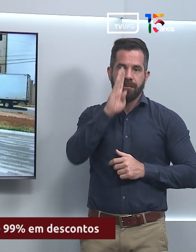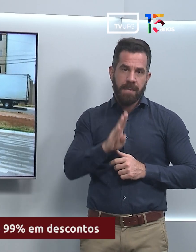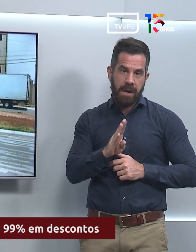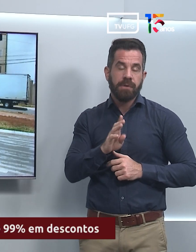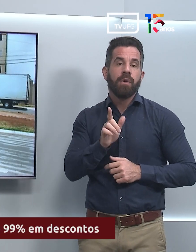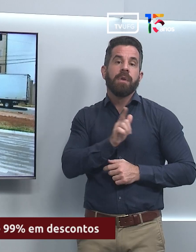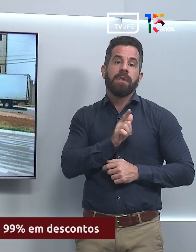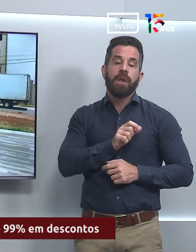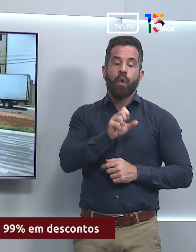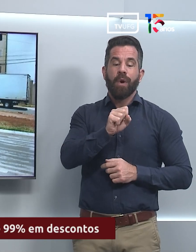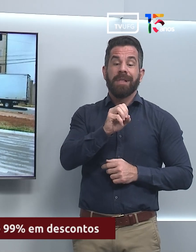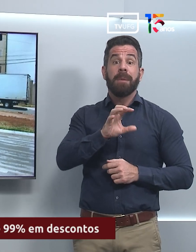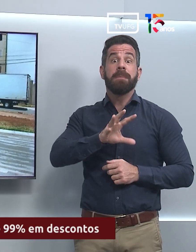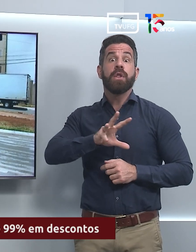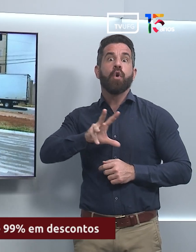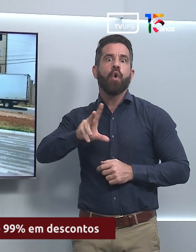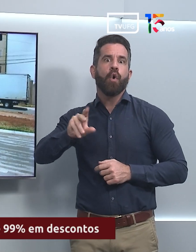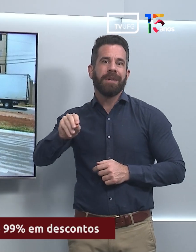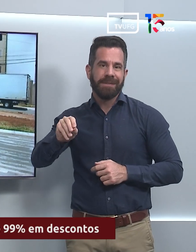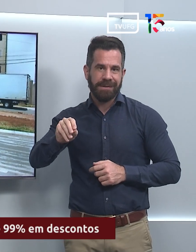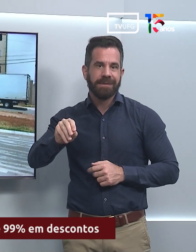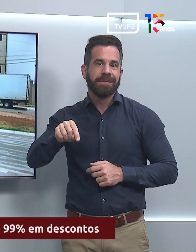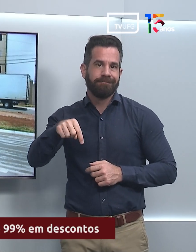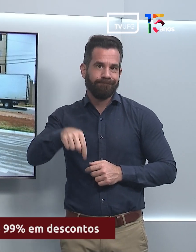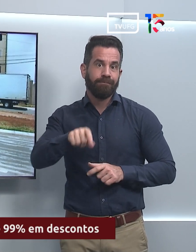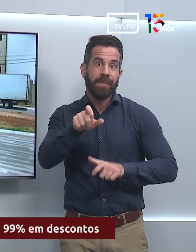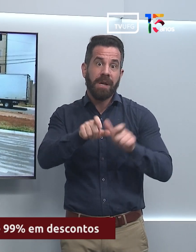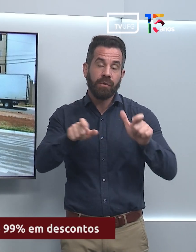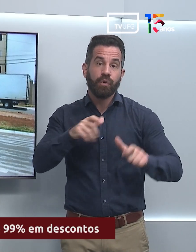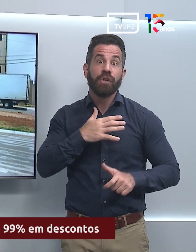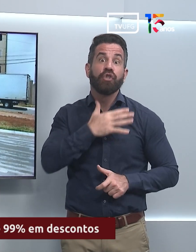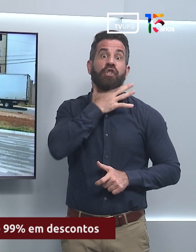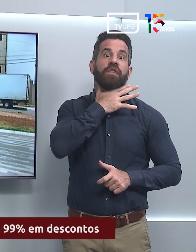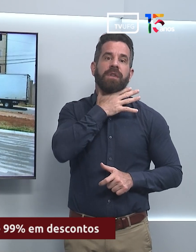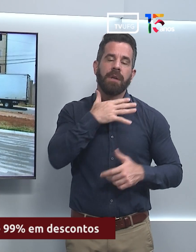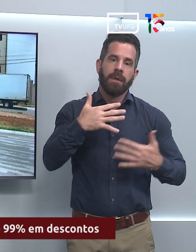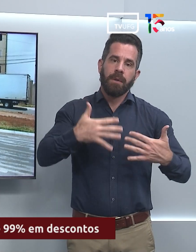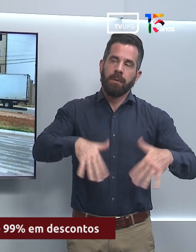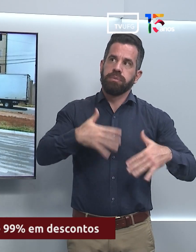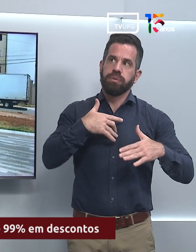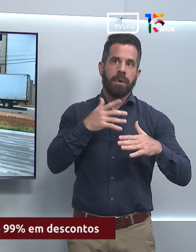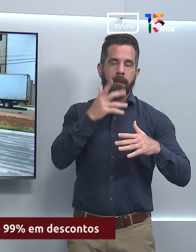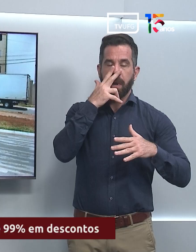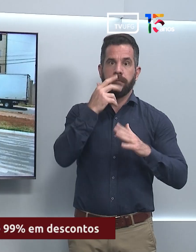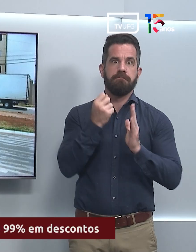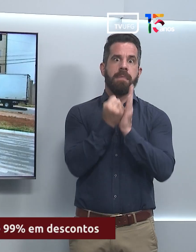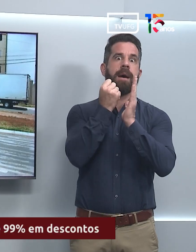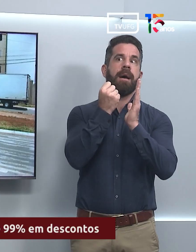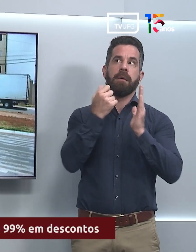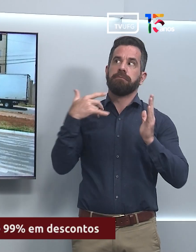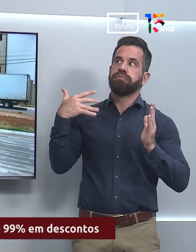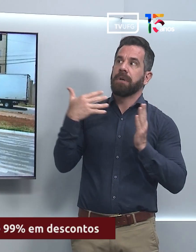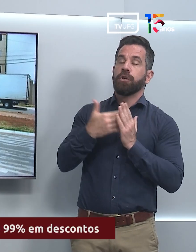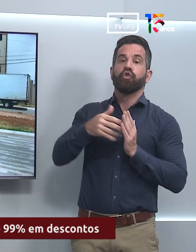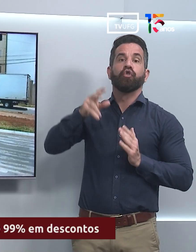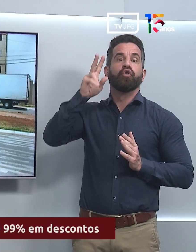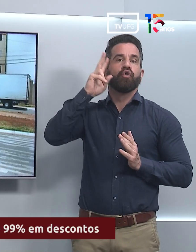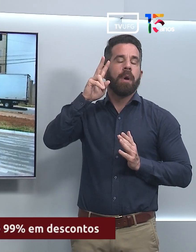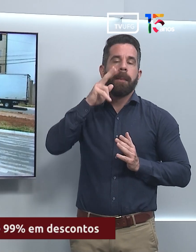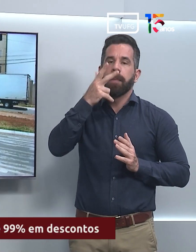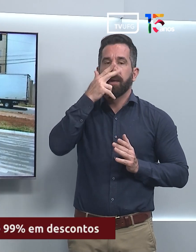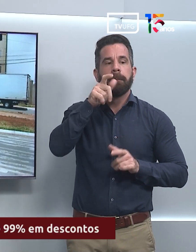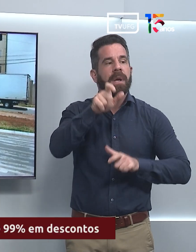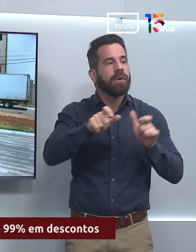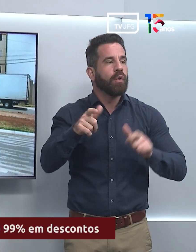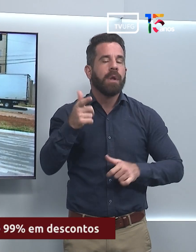pessoas inadimplentes, né, que estão endividadas. É uma maior marca da história do país. São pessoas que, por algum motivo, não